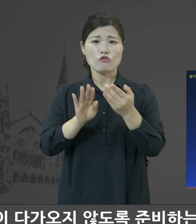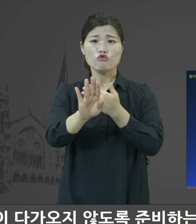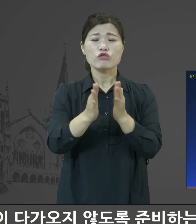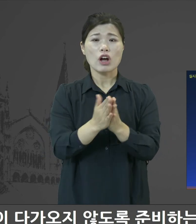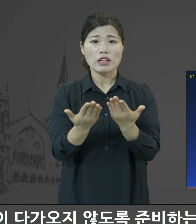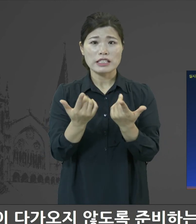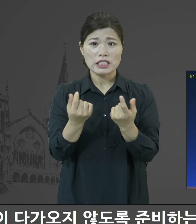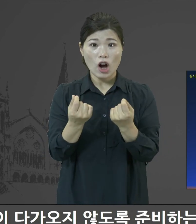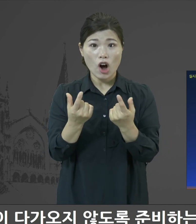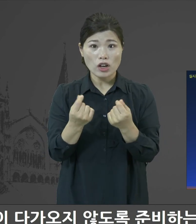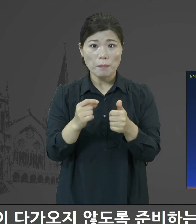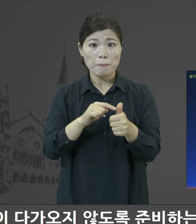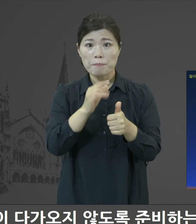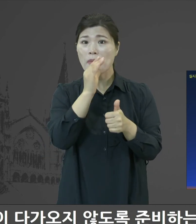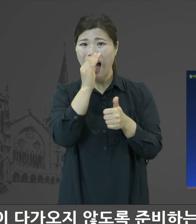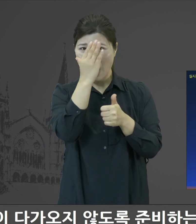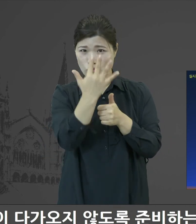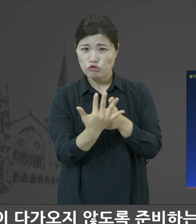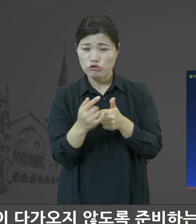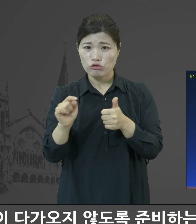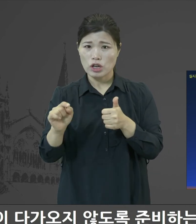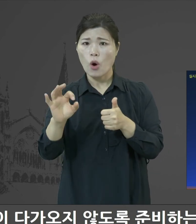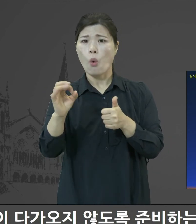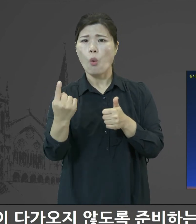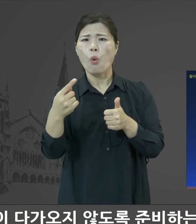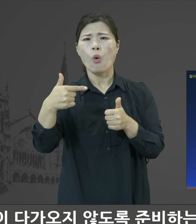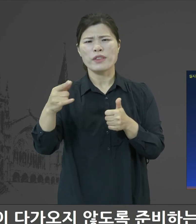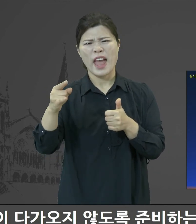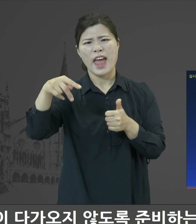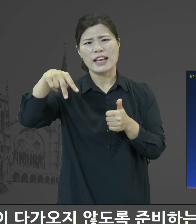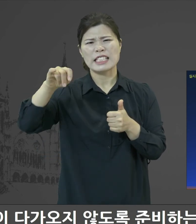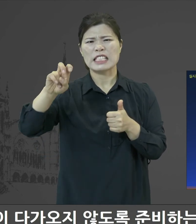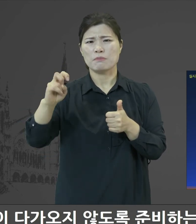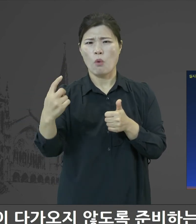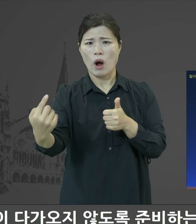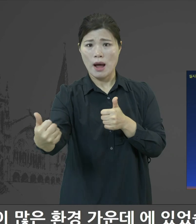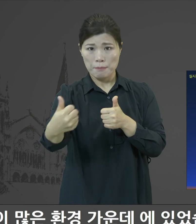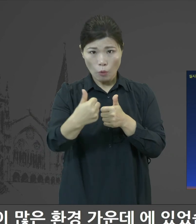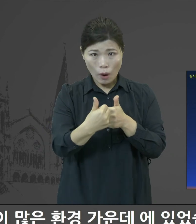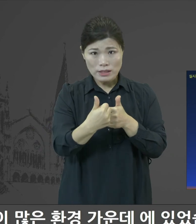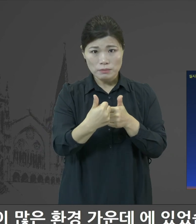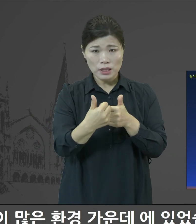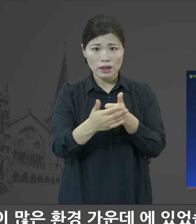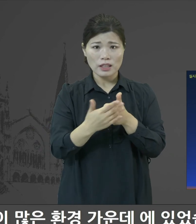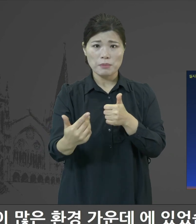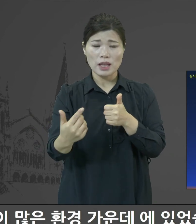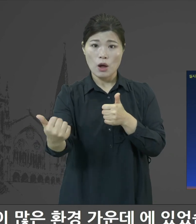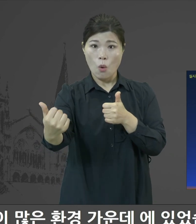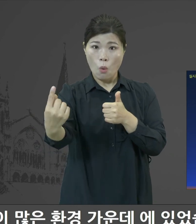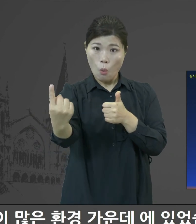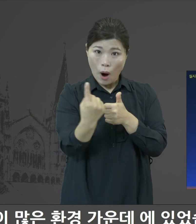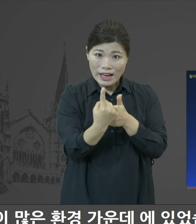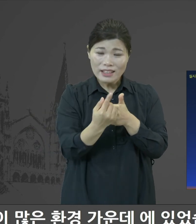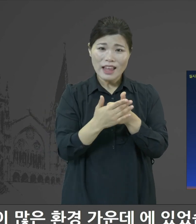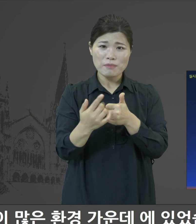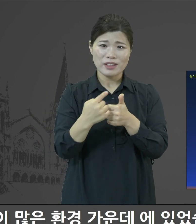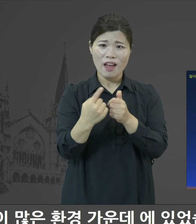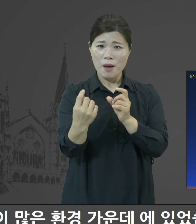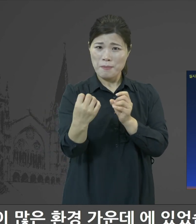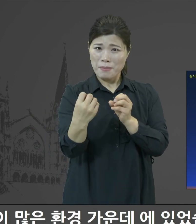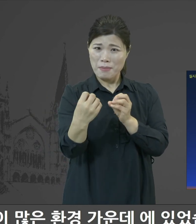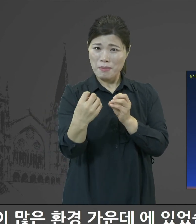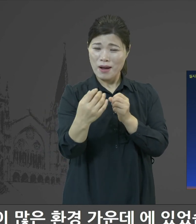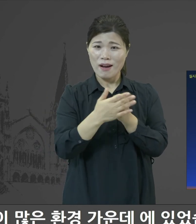바울을 방문해가지고 바울에 필요한 것들을 공급해 줍니다. 바울이 거기서 힘을 얻은 겁니다. 그의 몸이 힘을 얻었습니다. 그리고 얘기를